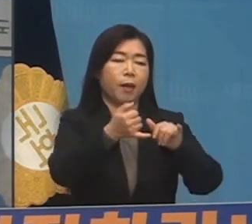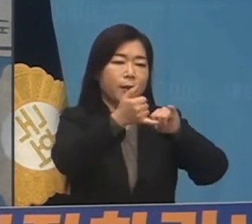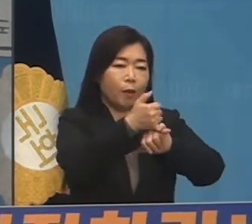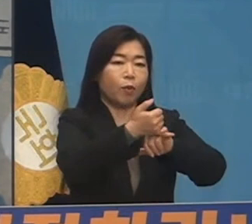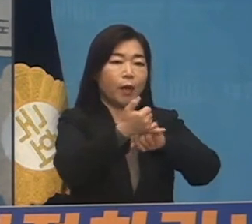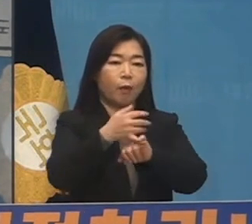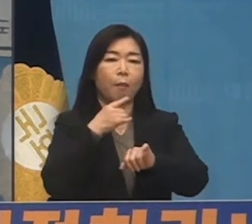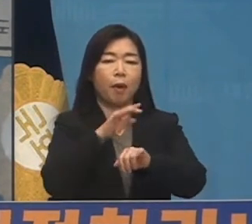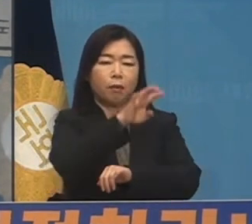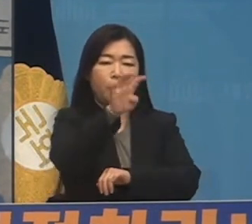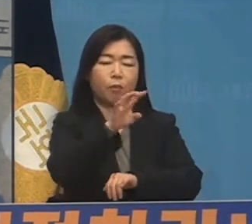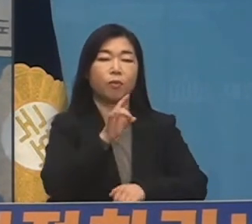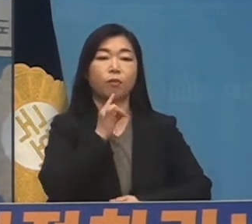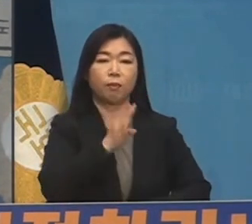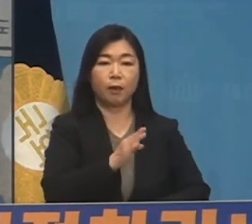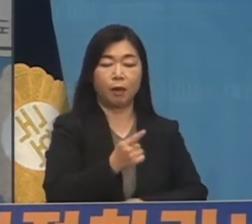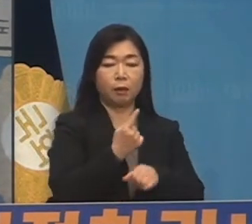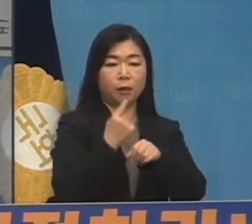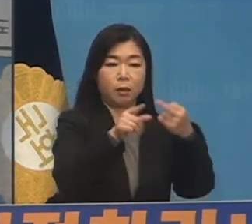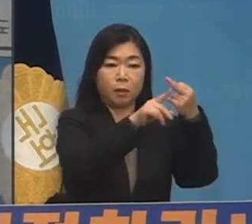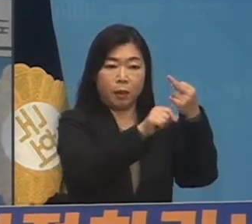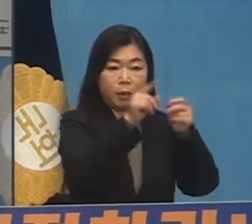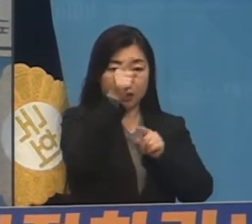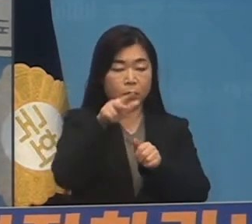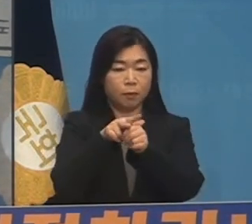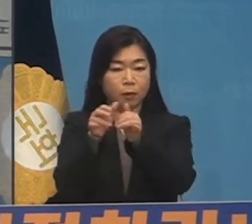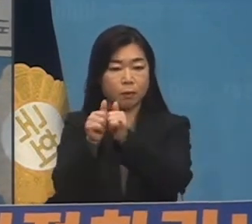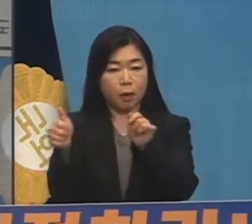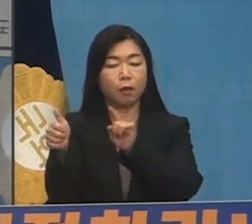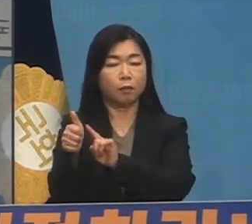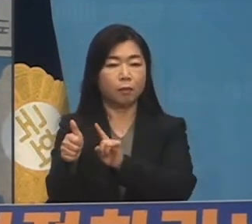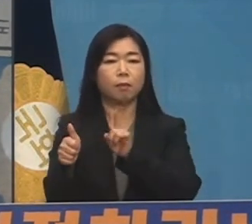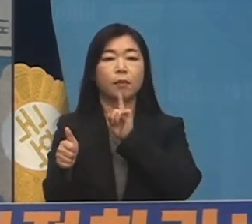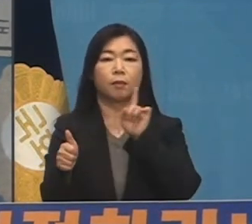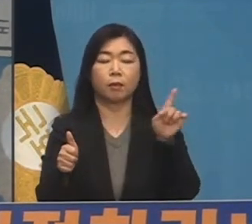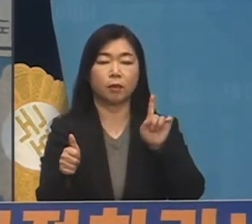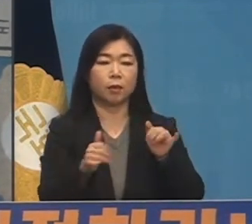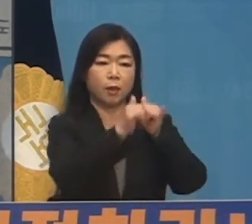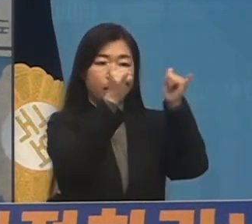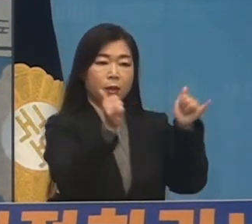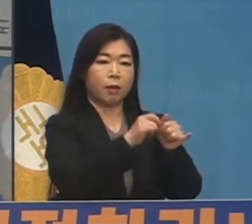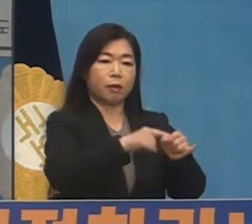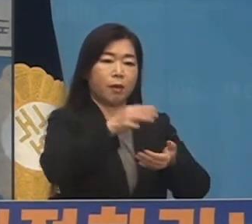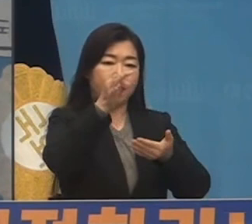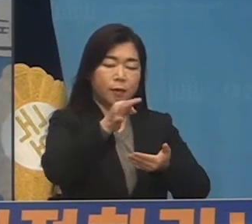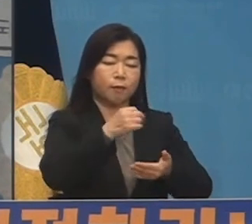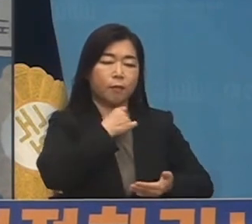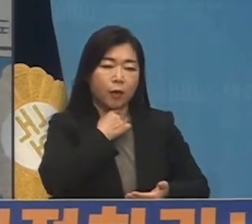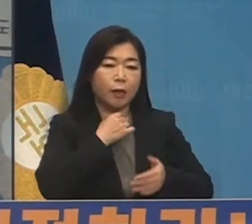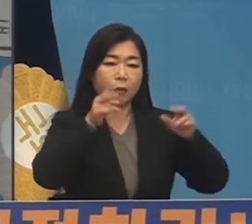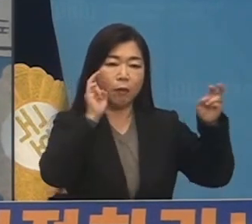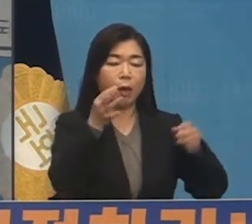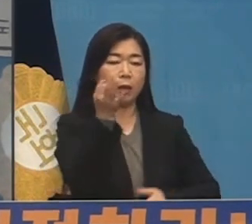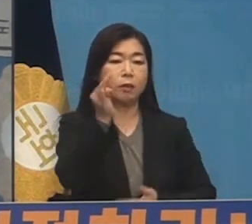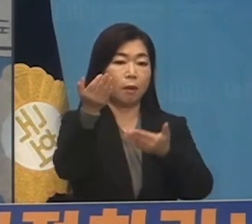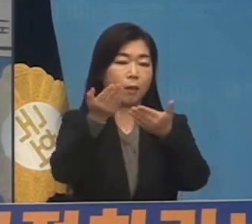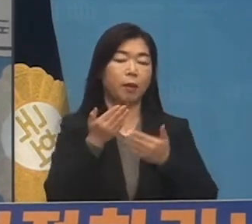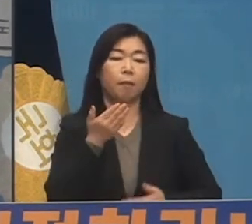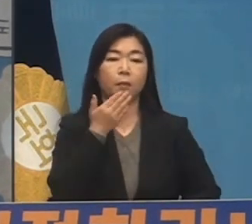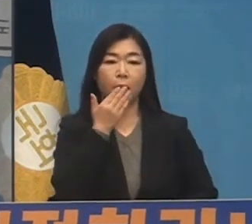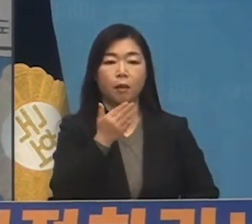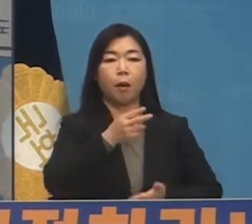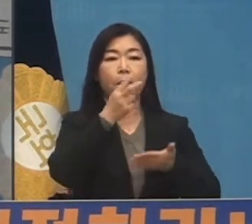되풀이하고 있다. 작년 12월 이재명 민주당 대통령 후보는 사회적 가치를 추구하는 기업이 인정받을 수